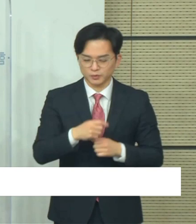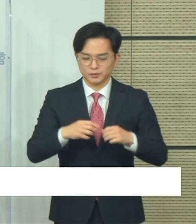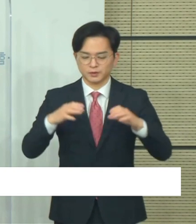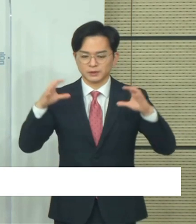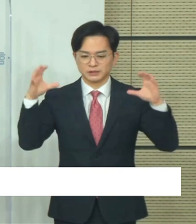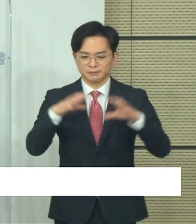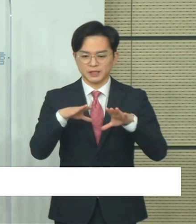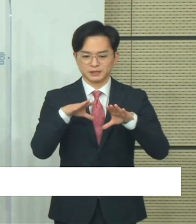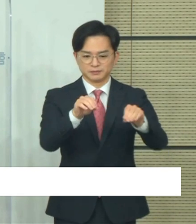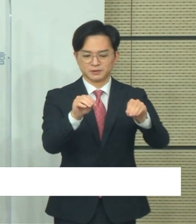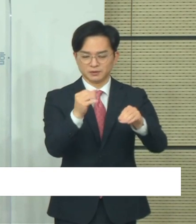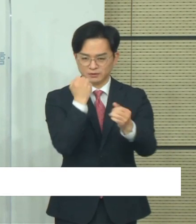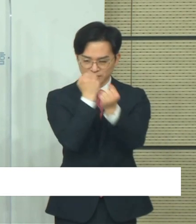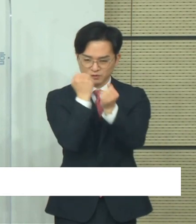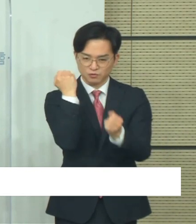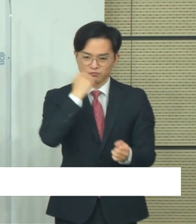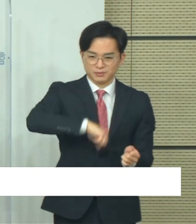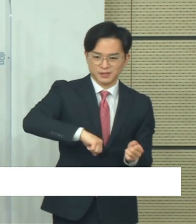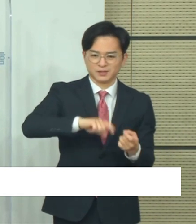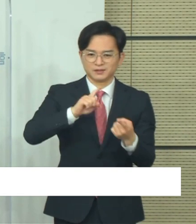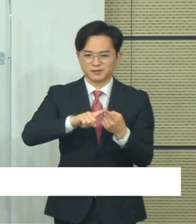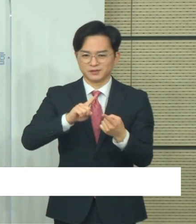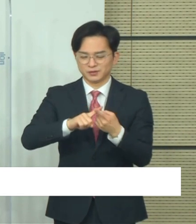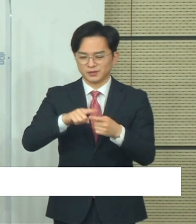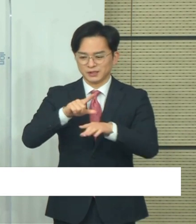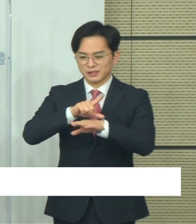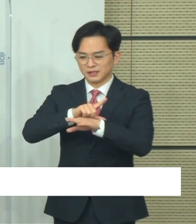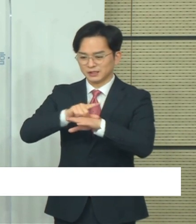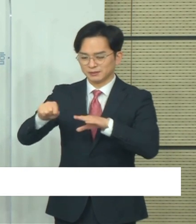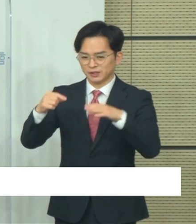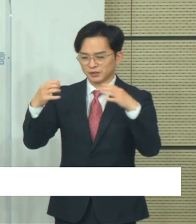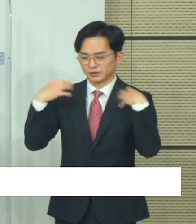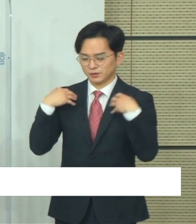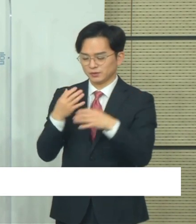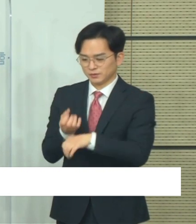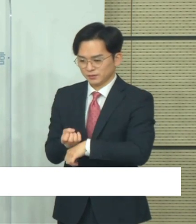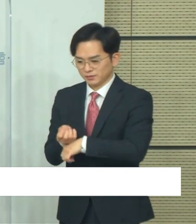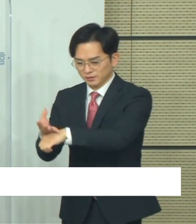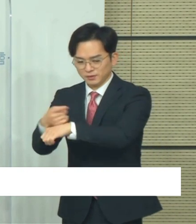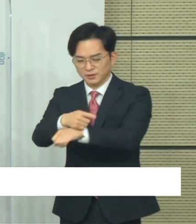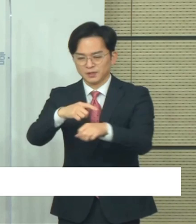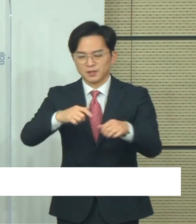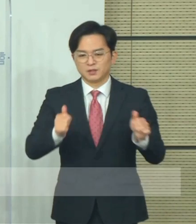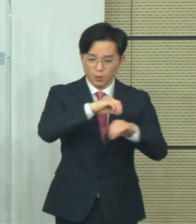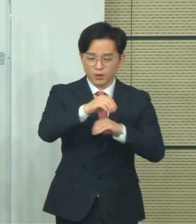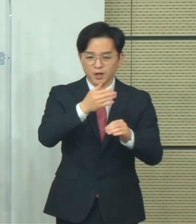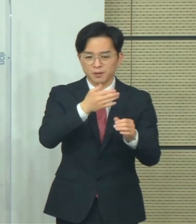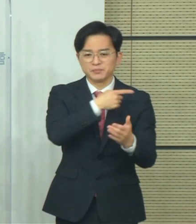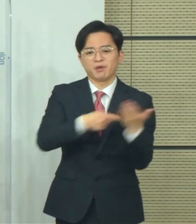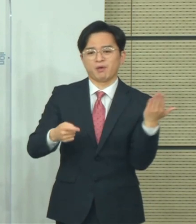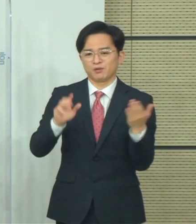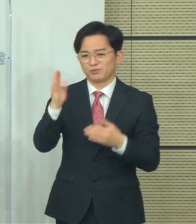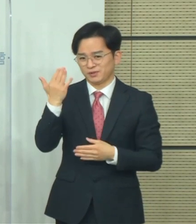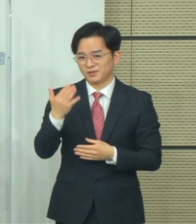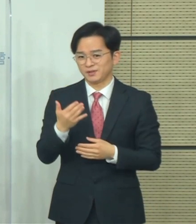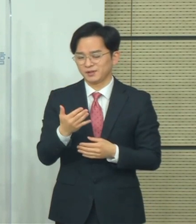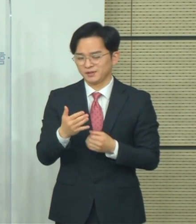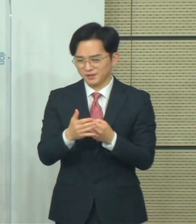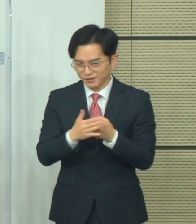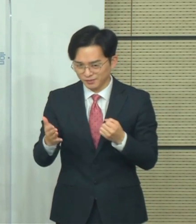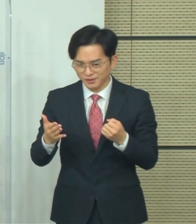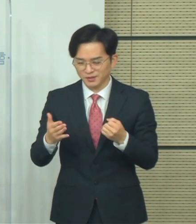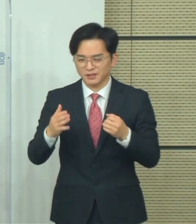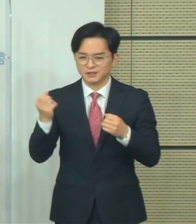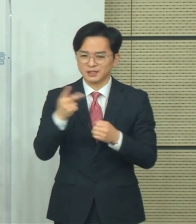등 위반 사항에 대해서는 해당 지자체를 통해 법적 조치를 취할 예정입니다. 다시 한번